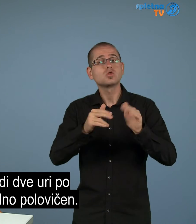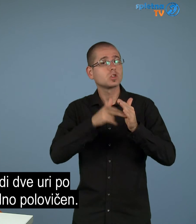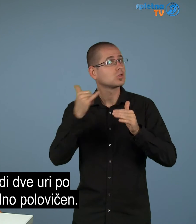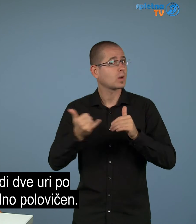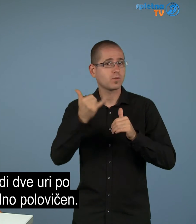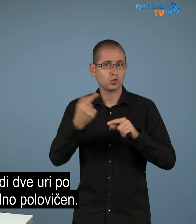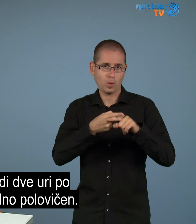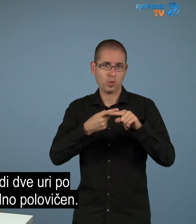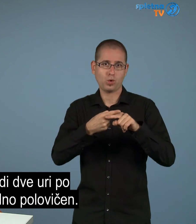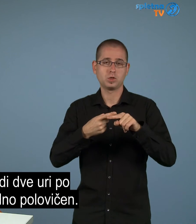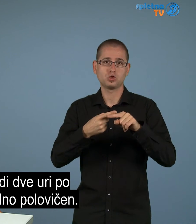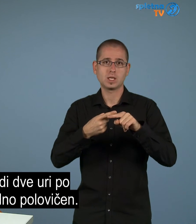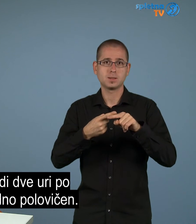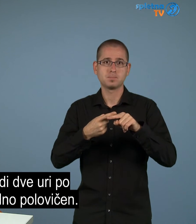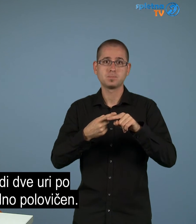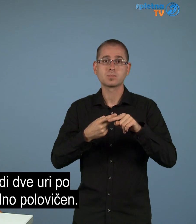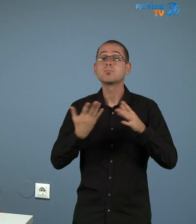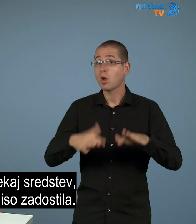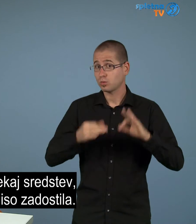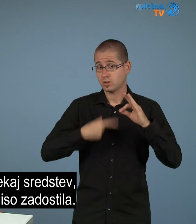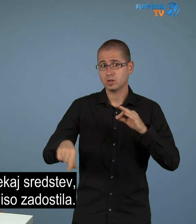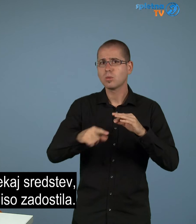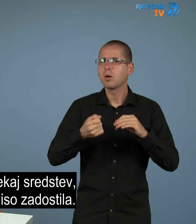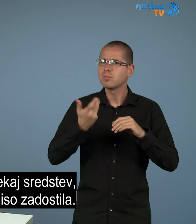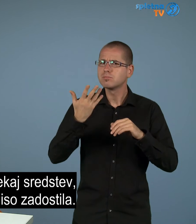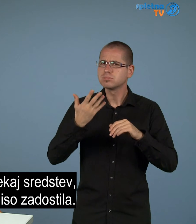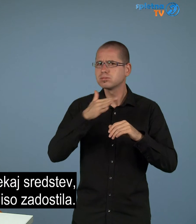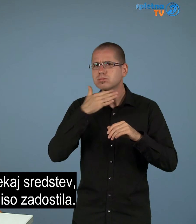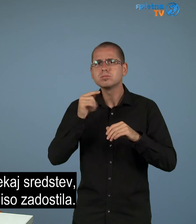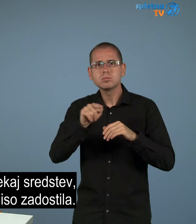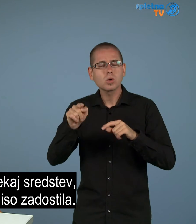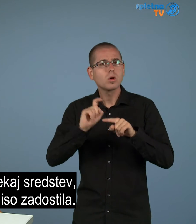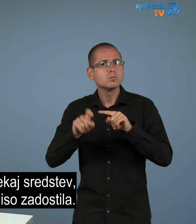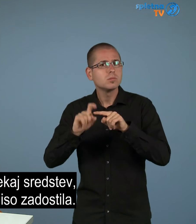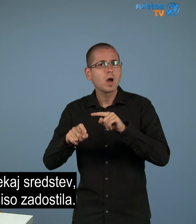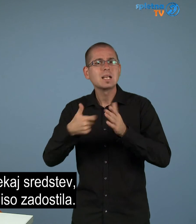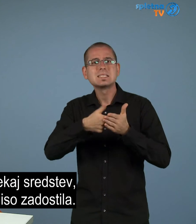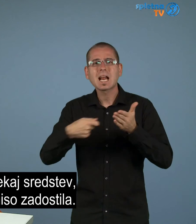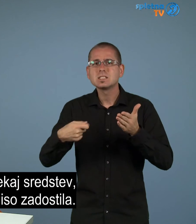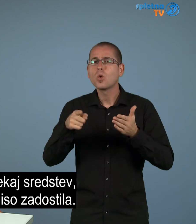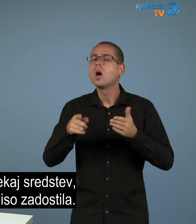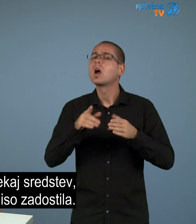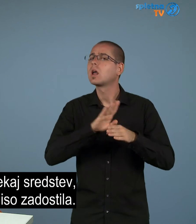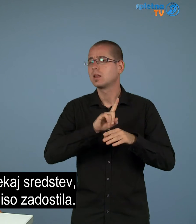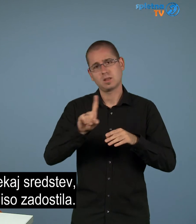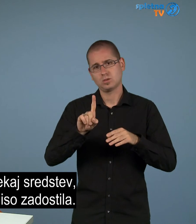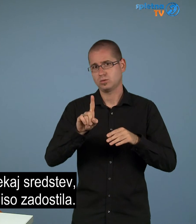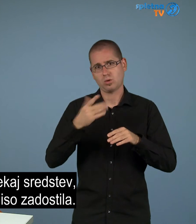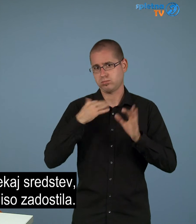vedno polovičen. No, odkrili smo kar nekaj sredstev, ki tem kriterijem niso zadostila.